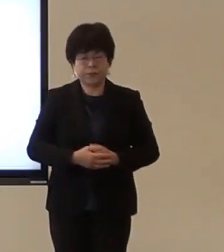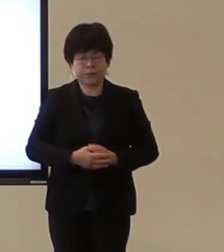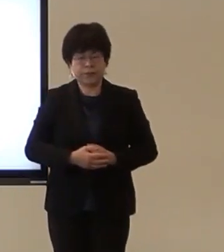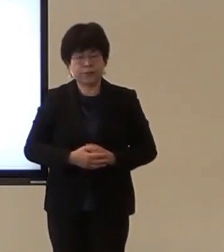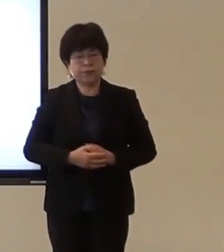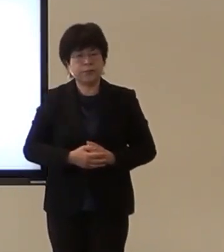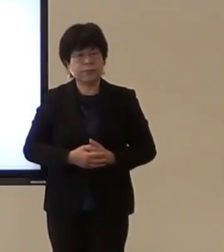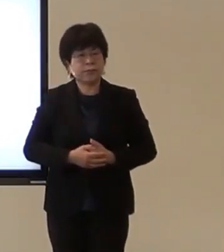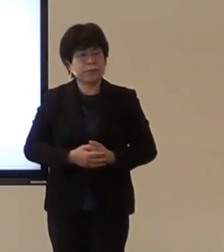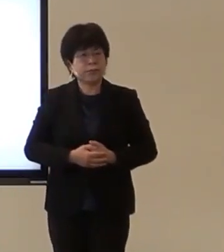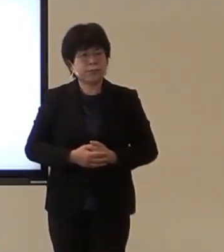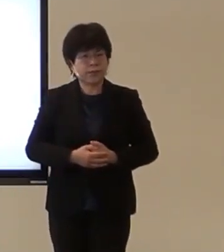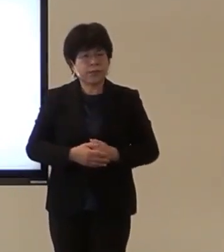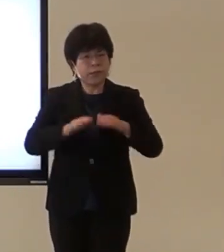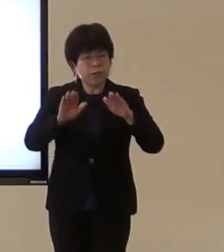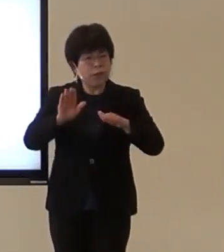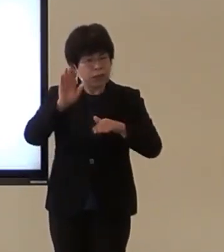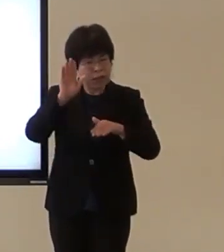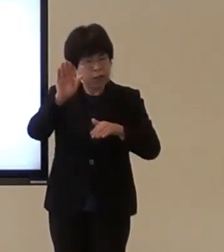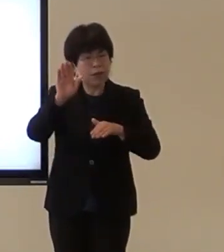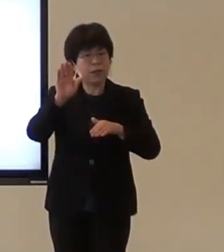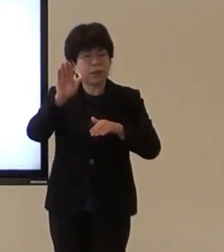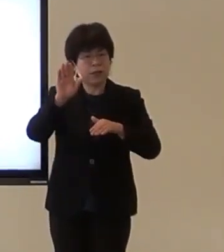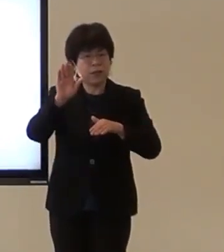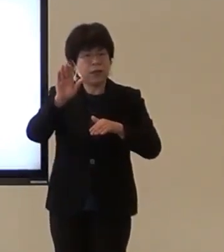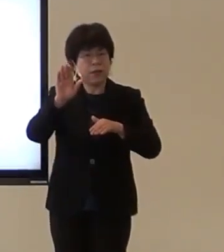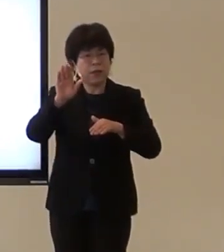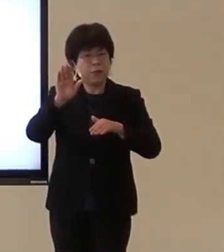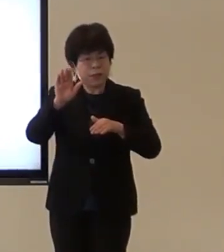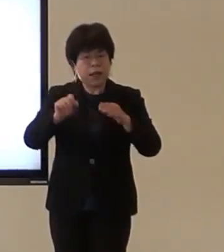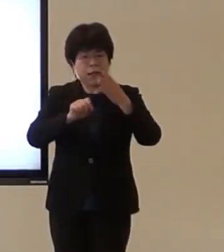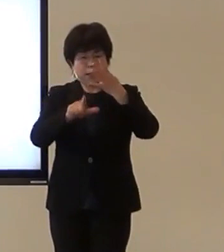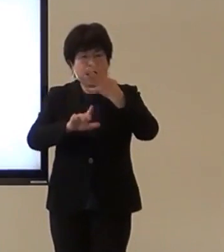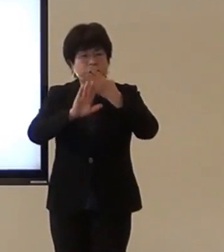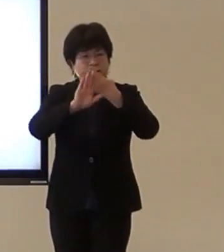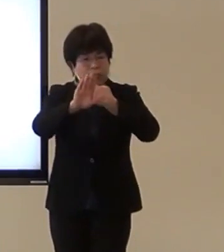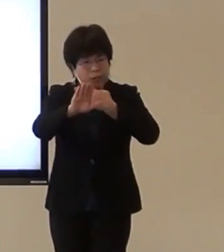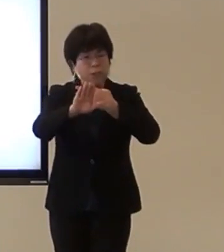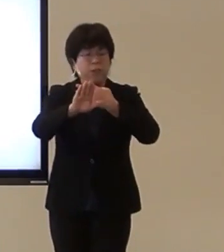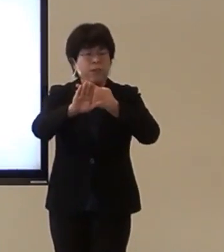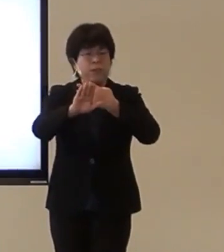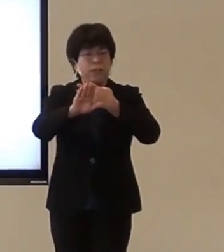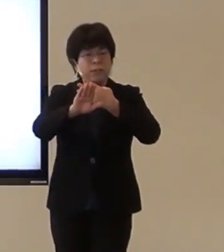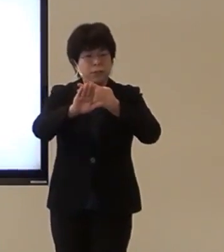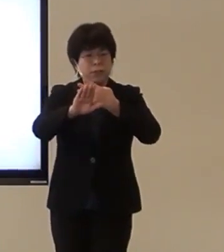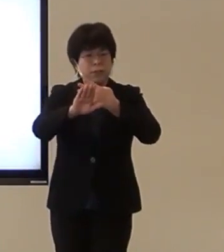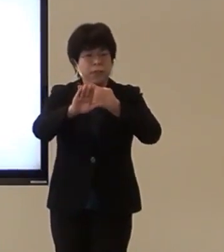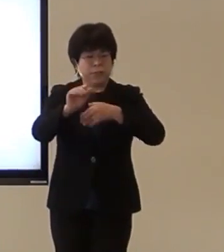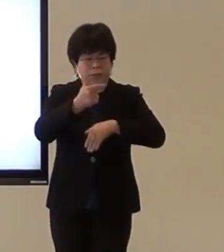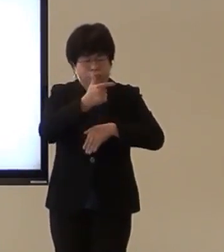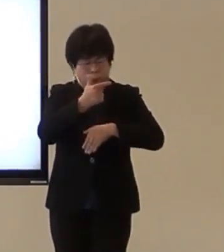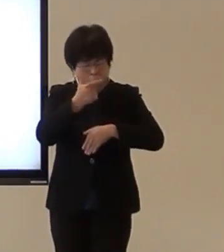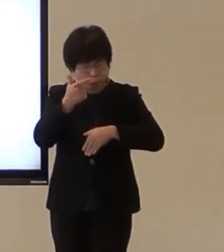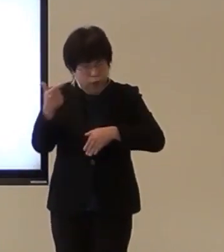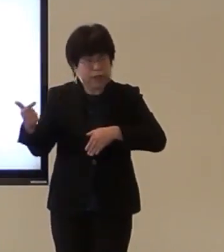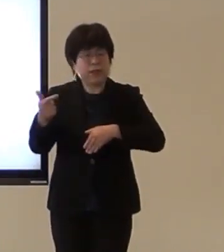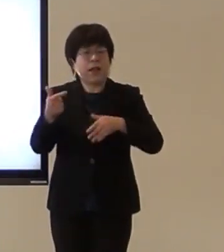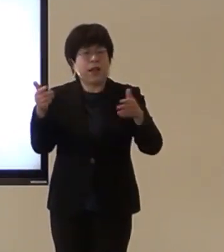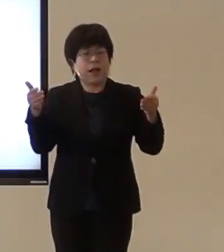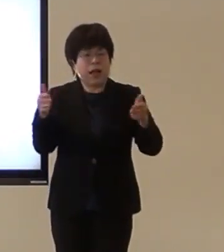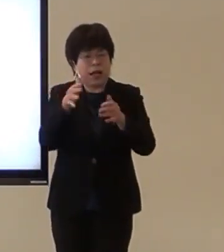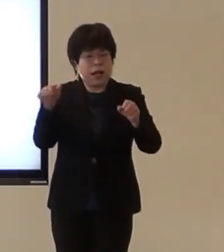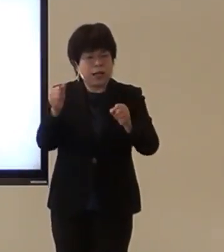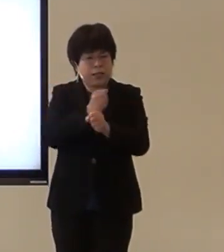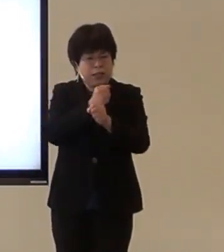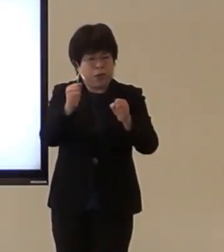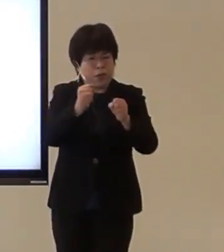さにこれからそして新年度最大の事業と受け止めております。このコロナ禍を乗り越